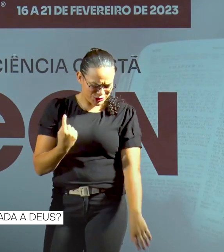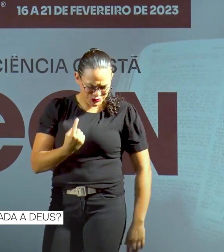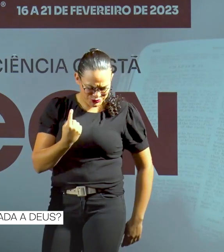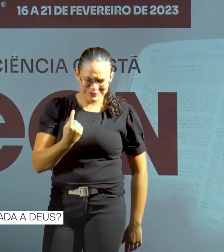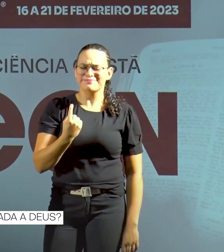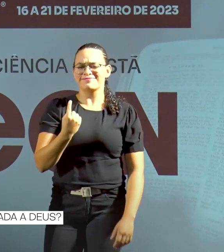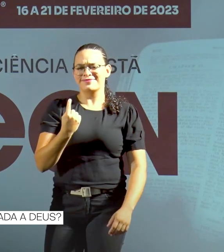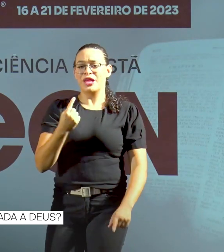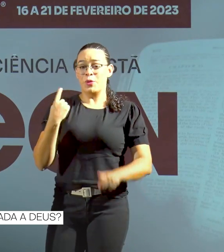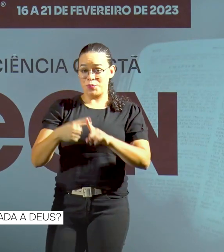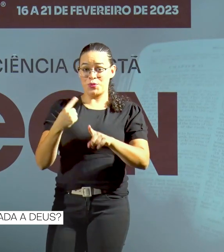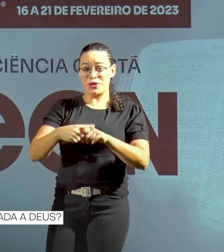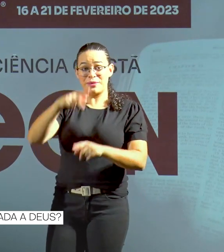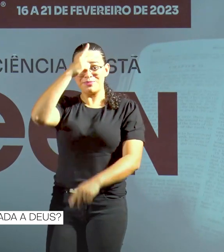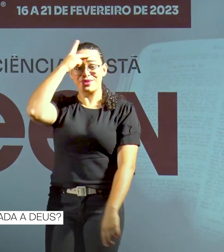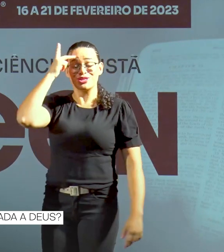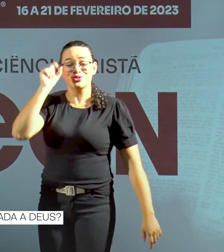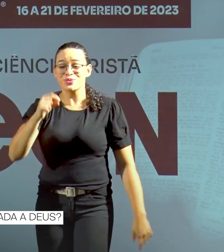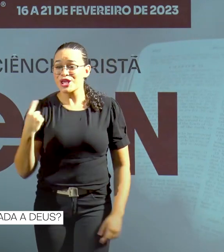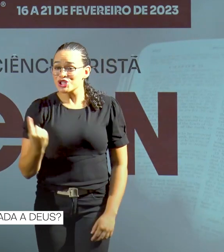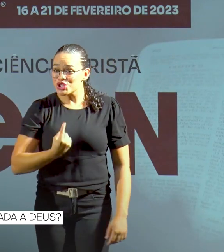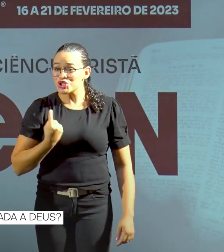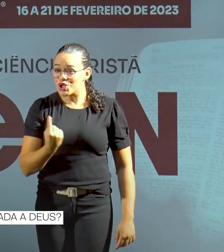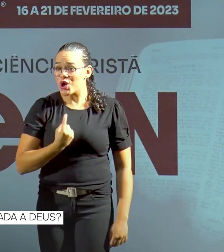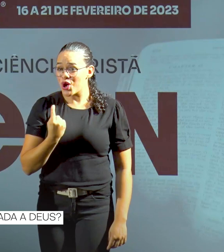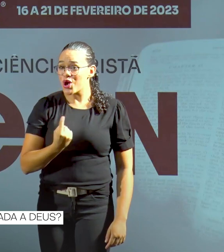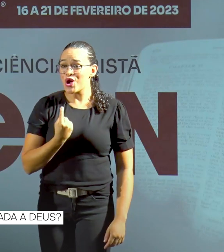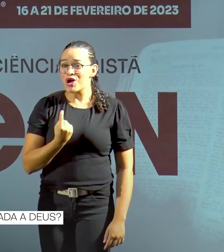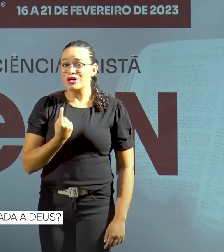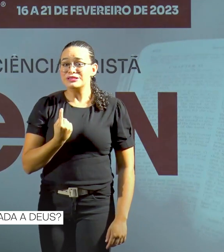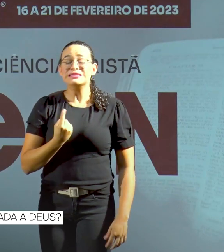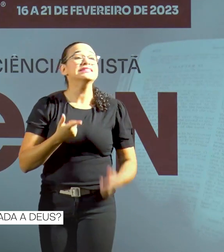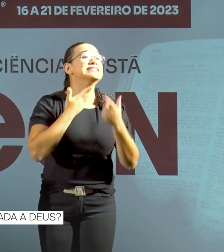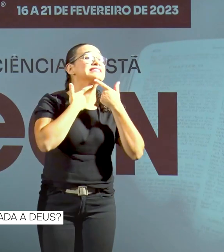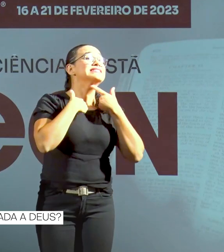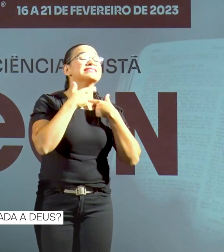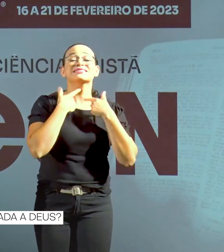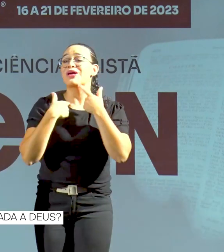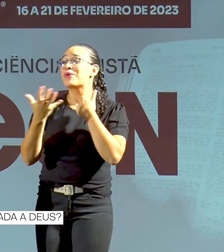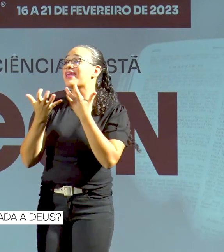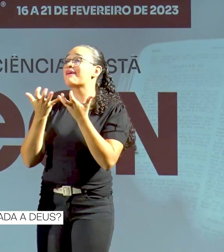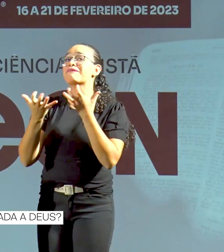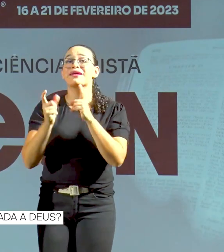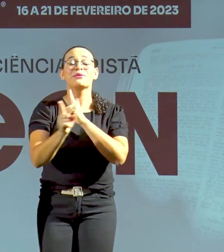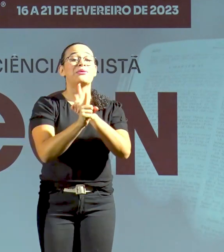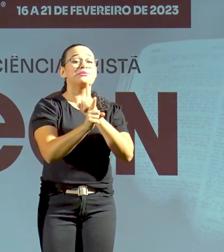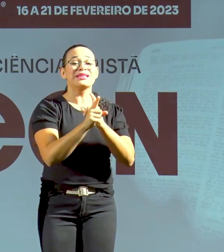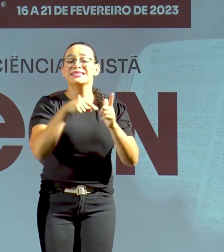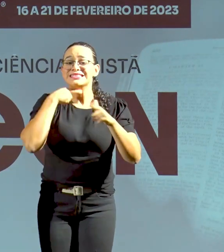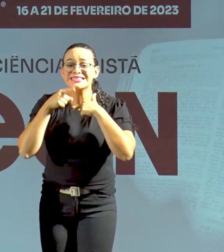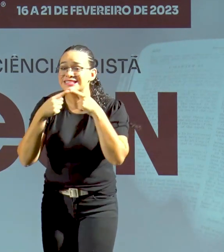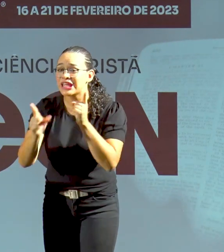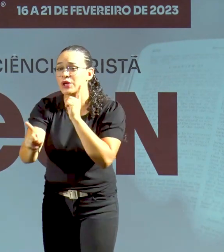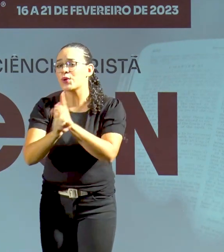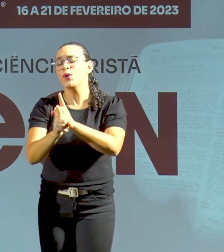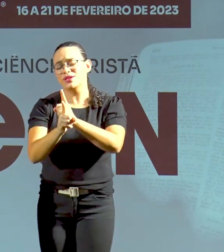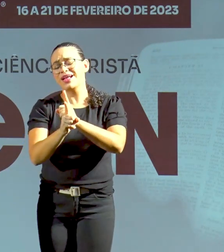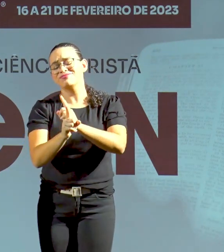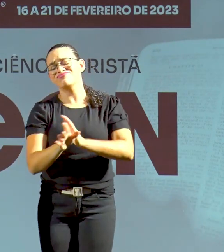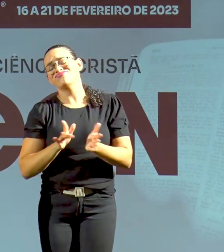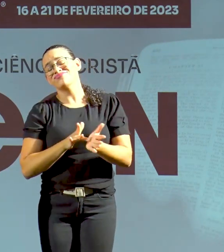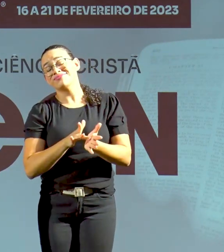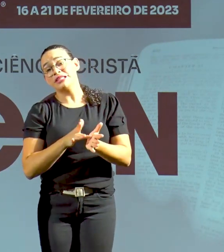porque o encalhado é o seguinte ele tá desesperado atrás de alguém enquanto ele não encontra ele escolheu